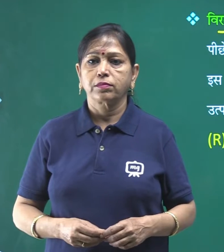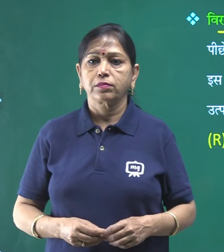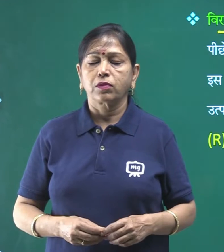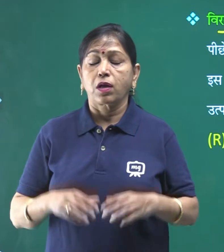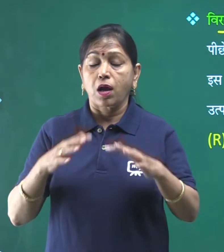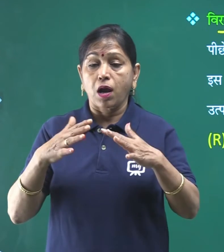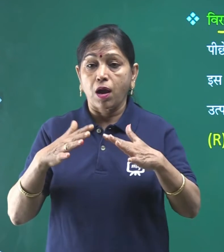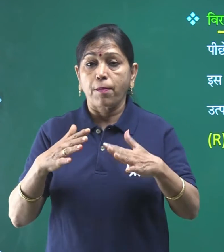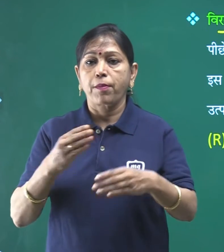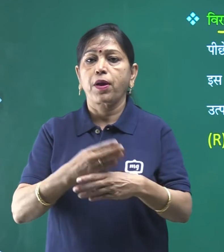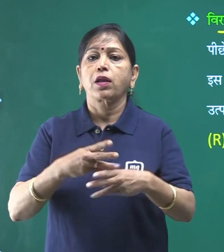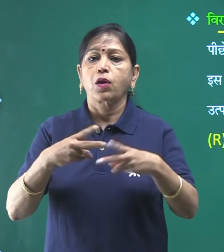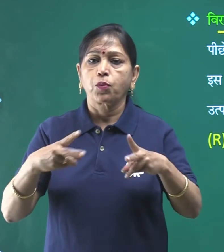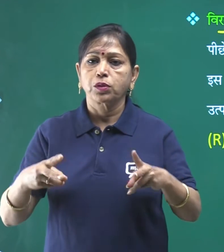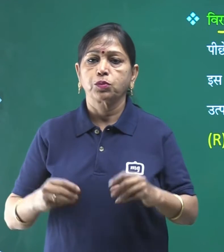कंपमान वस्तु